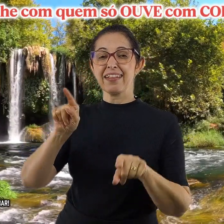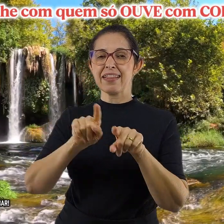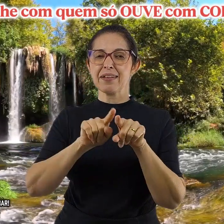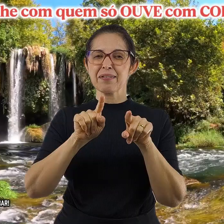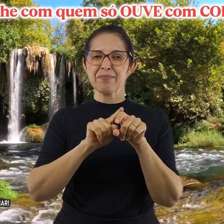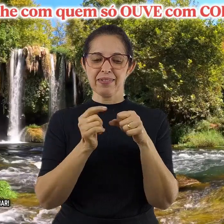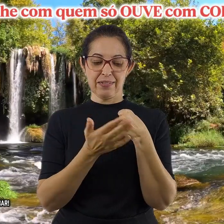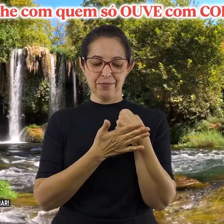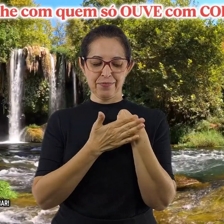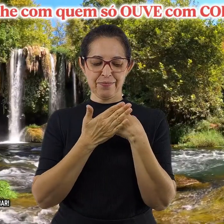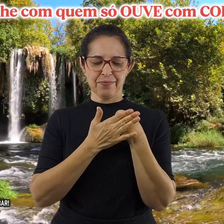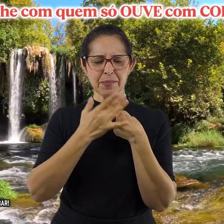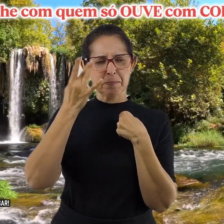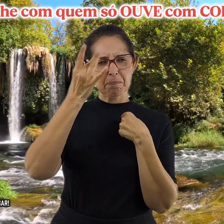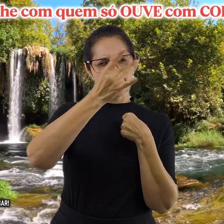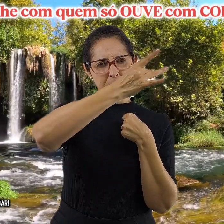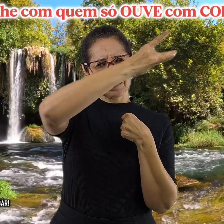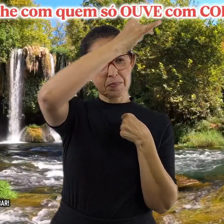do Espírito Santo,